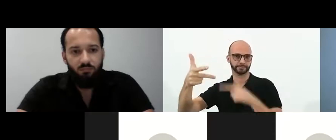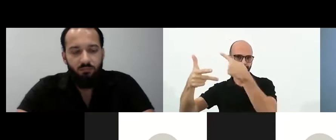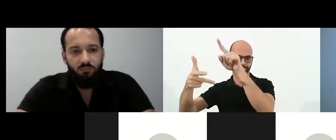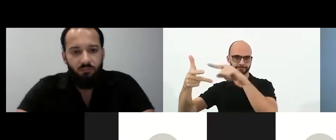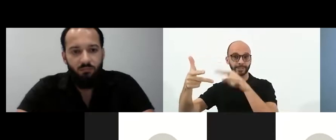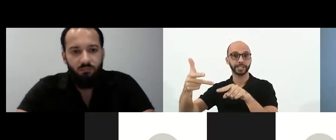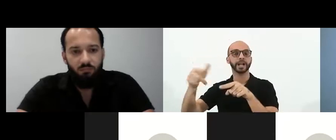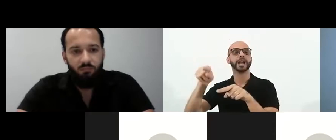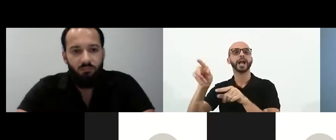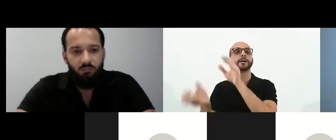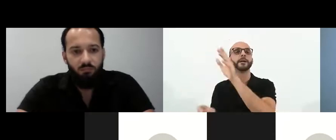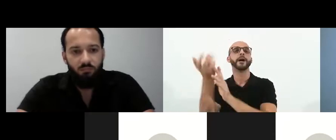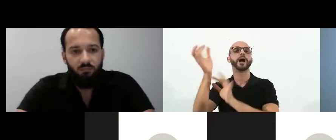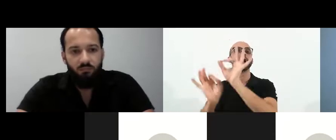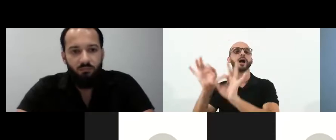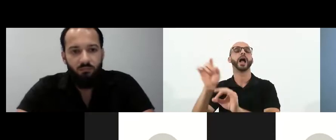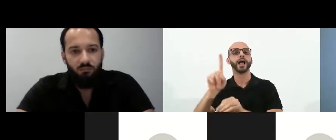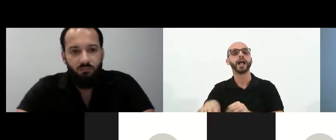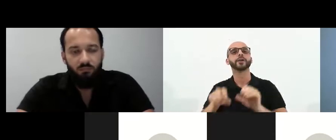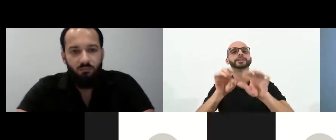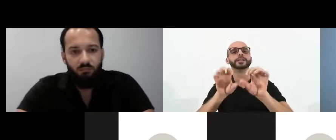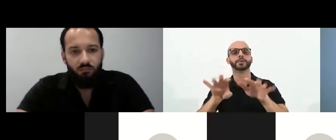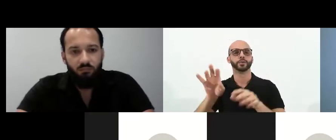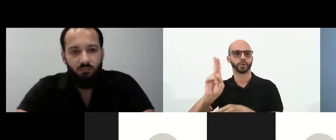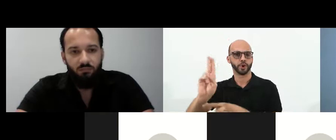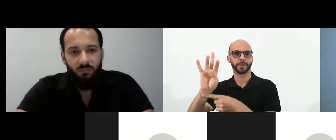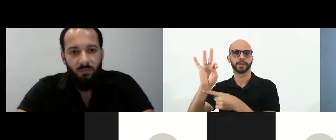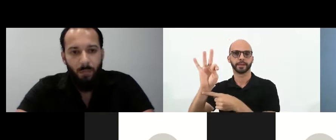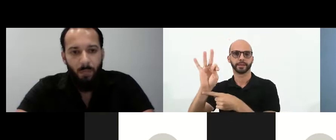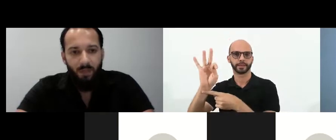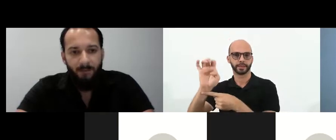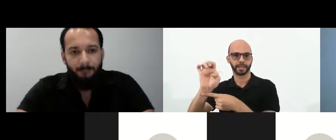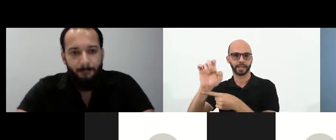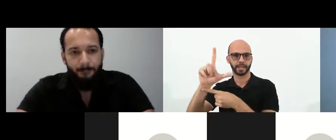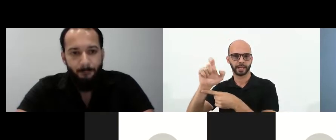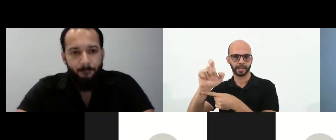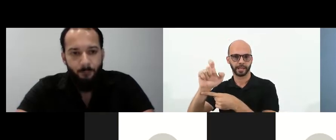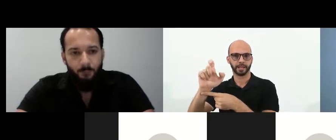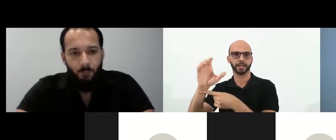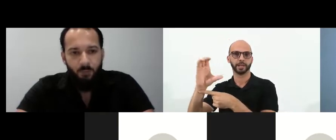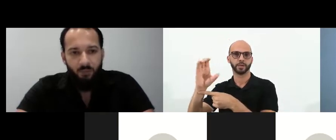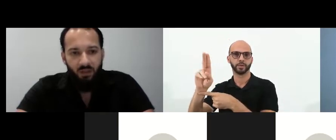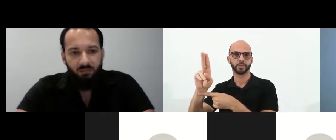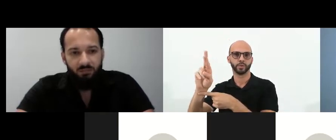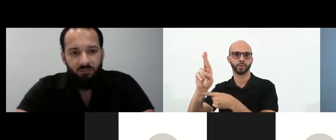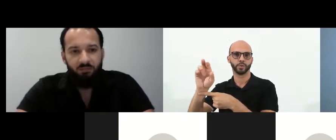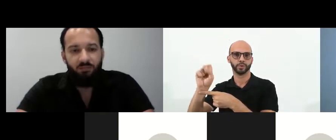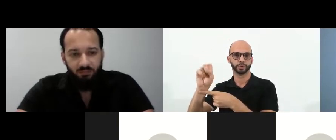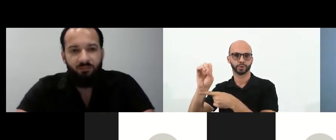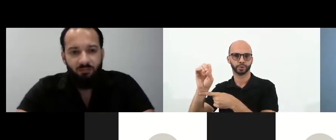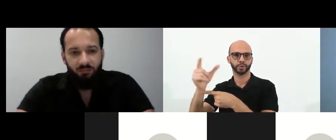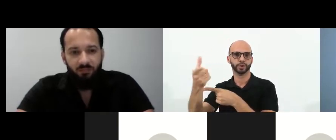tinha o MEC, ele criou um projeto de ensino